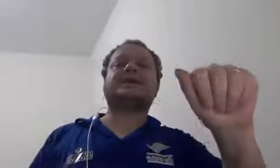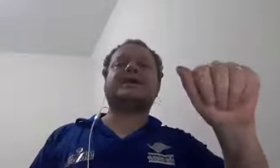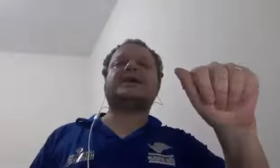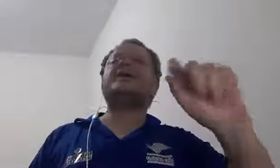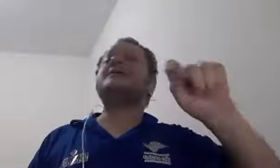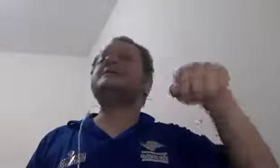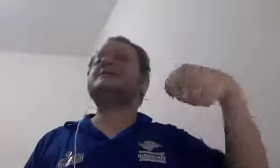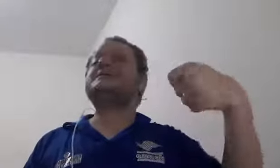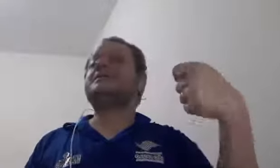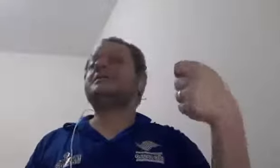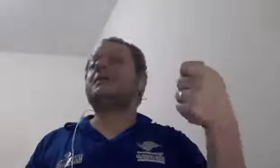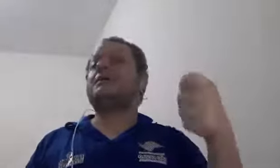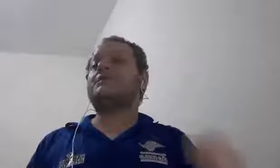Armênia. Sinal